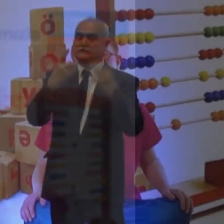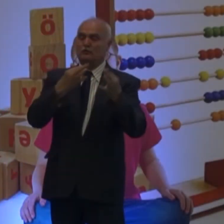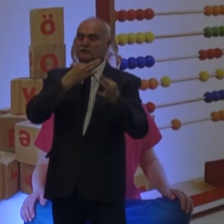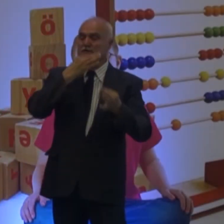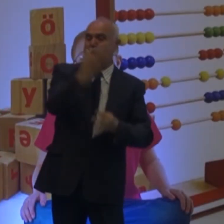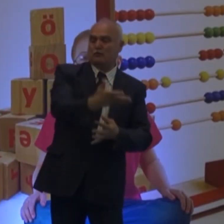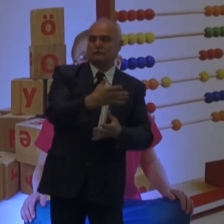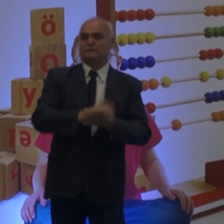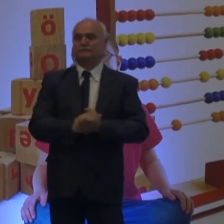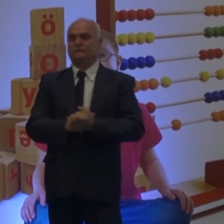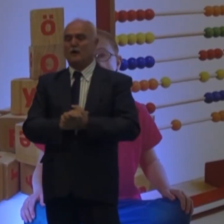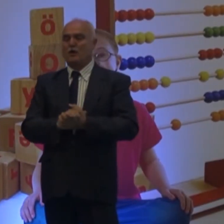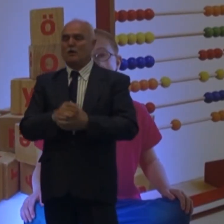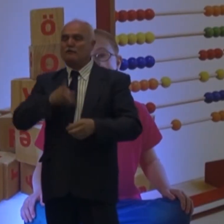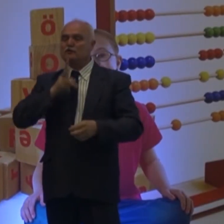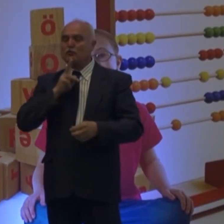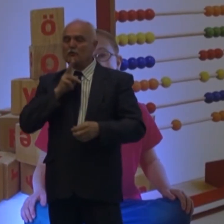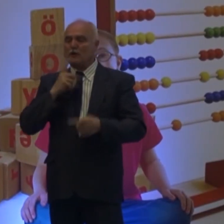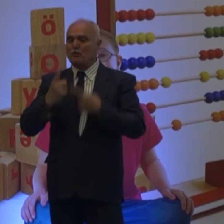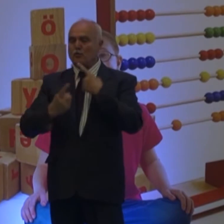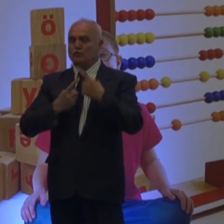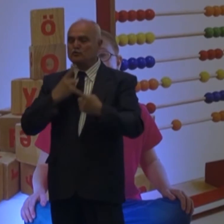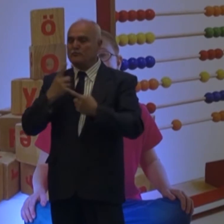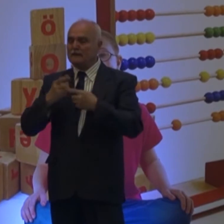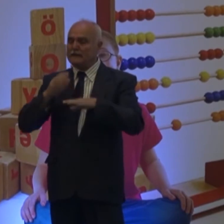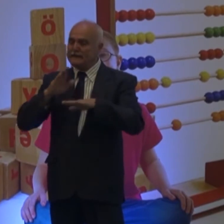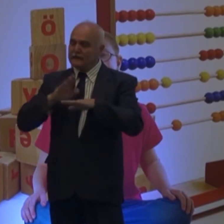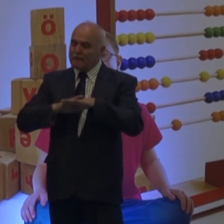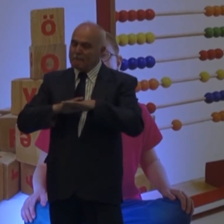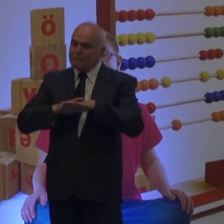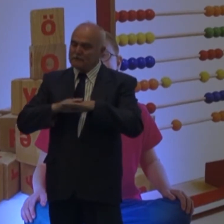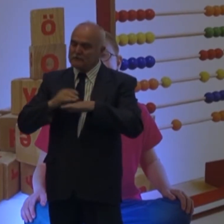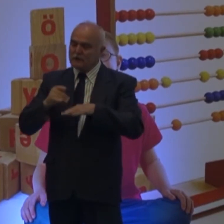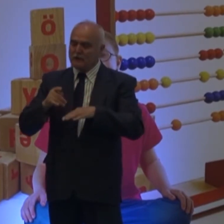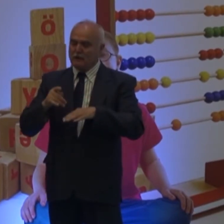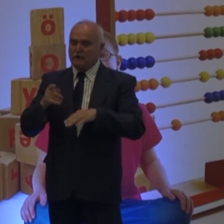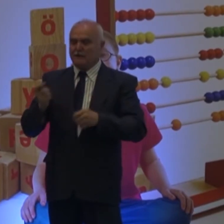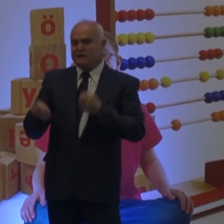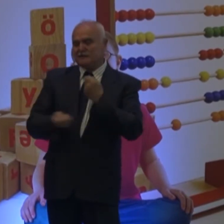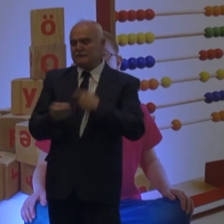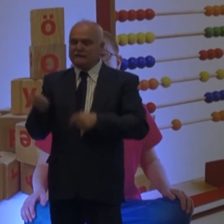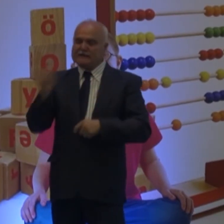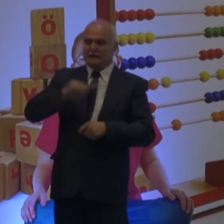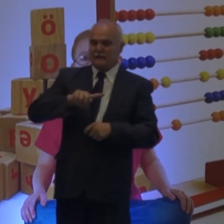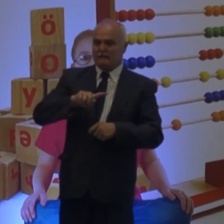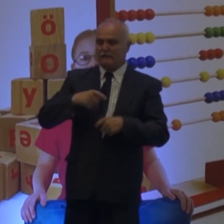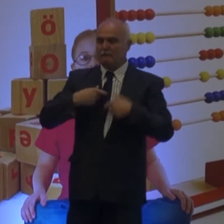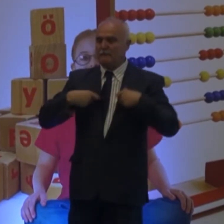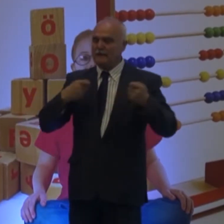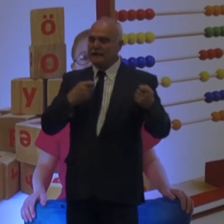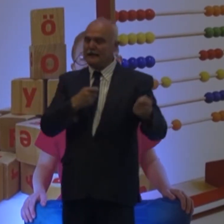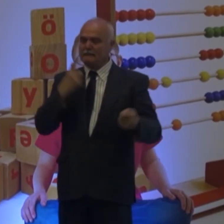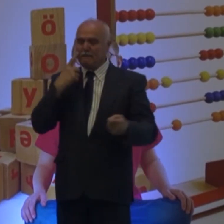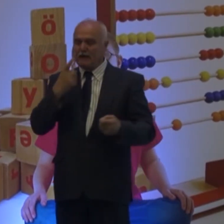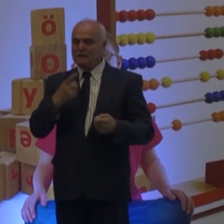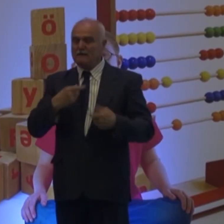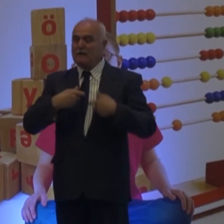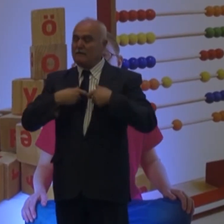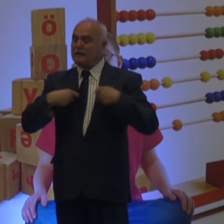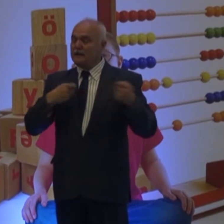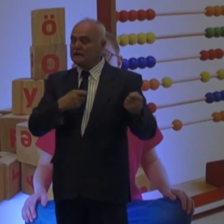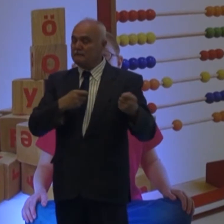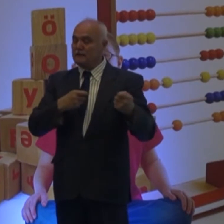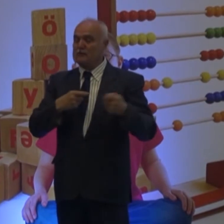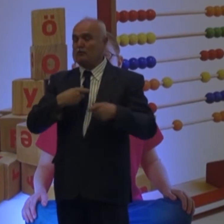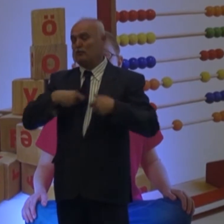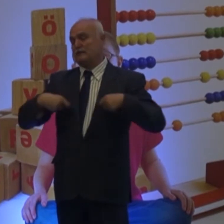son olarak konuşmalarını yapmak üzere işin tabii bir diğer tarafı da Milli Eğitim Bakanlığı'ydı ve Milli Eğitim Bakanlığı Özel Eğitim